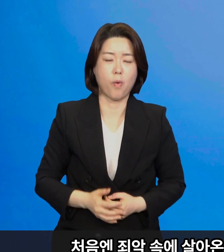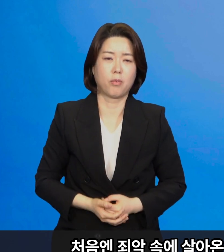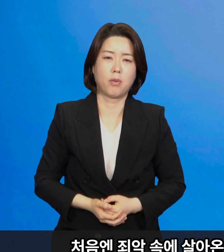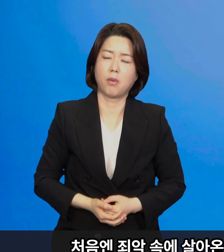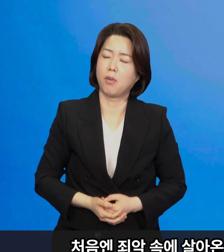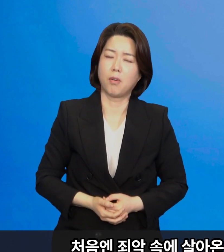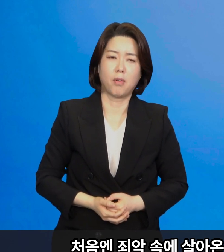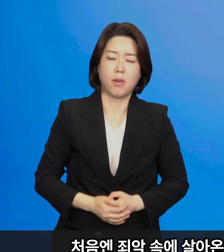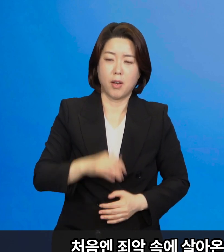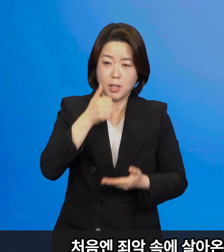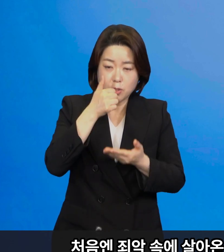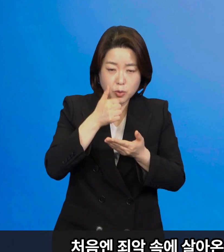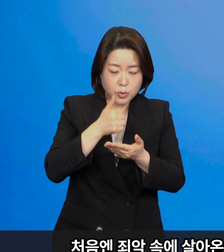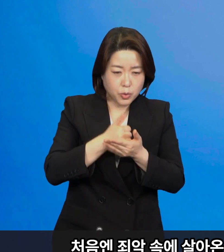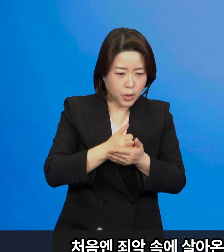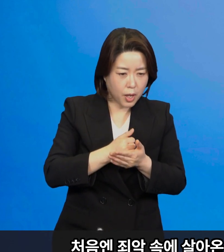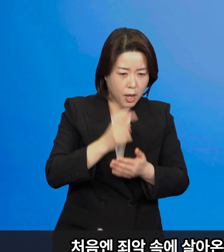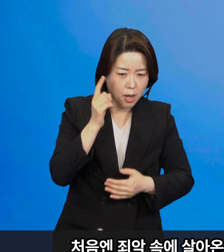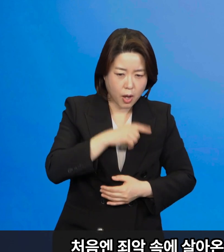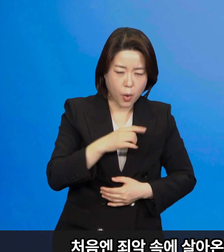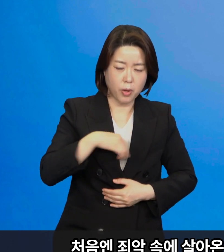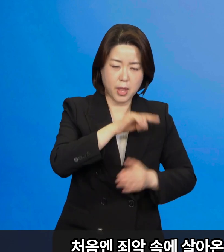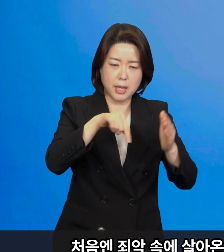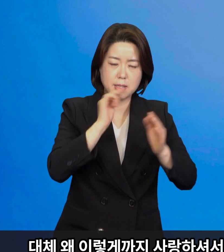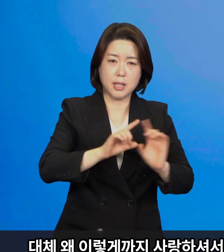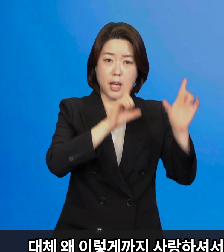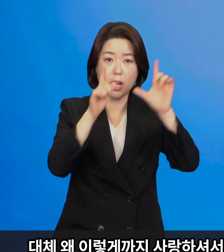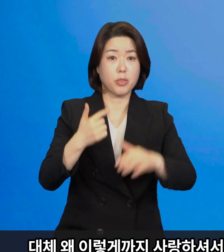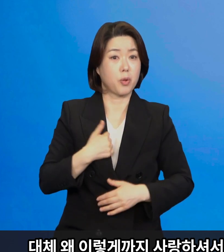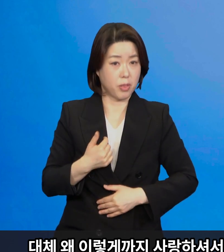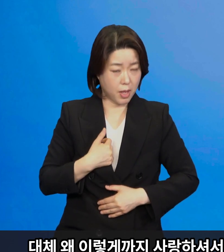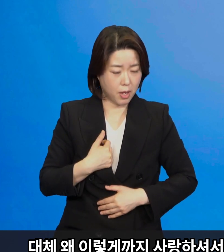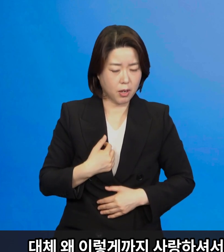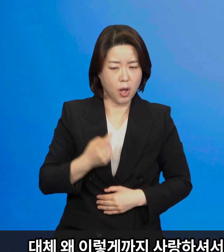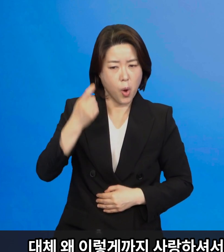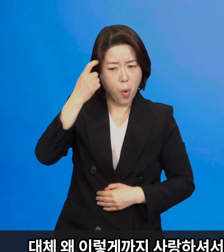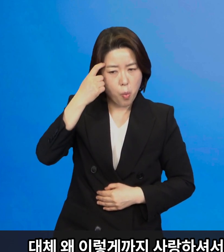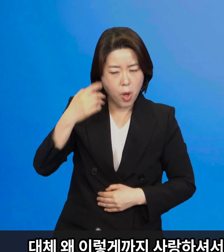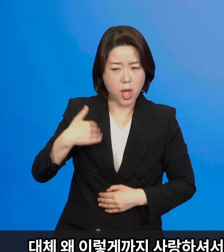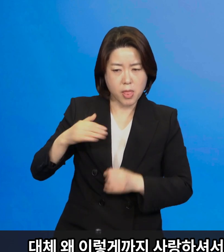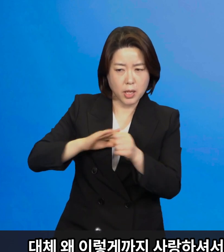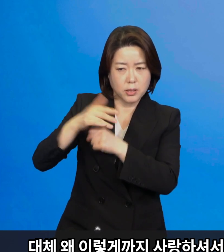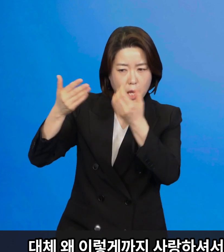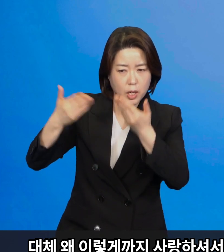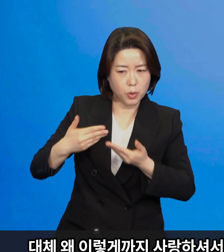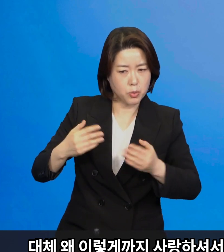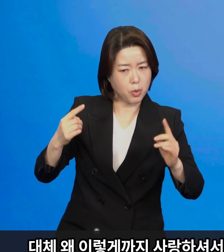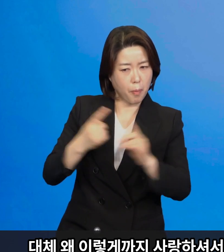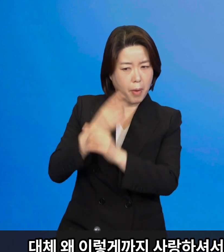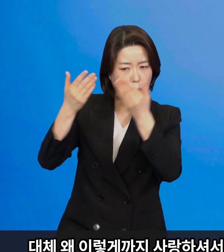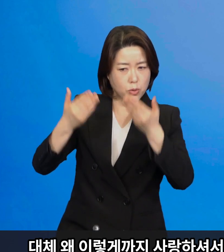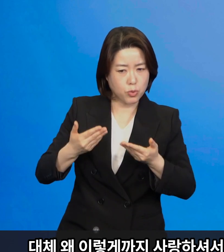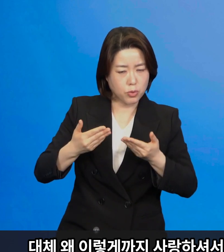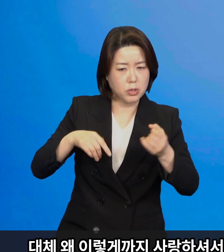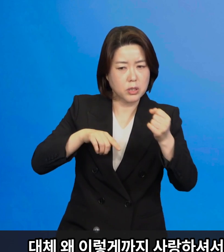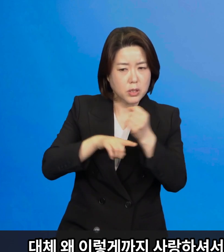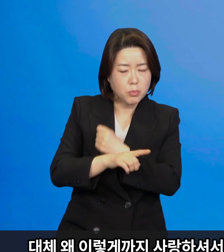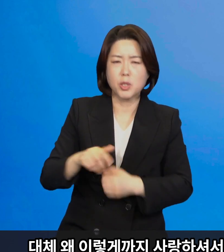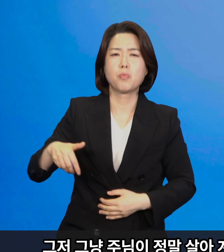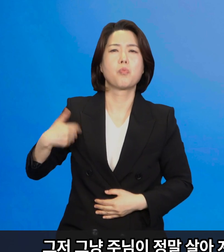처음엔 죄악 속에 살아온 진정 죄인 중의 괴수인 저를 대체 왜 이렇게까지 사랑하셔서 변화시켜 주신 줄 알지